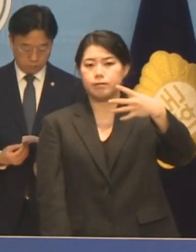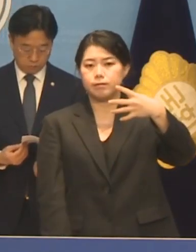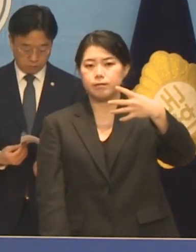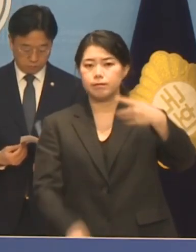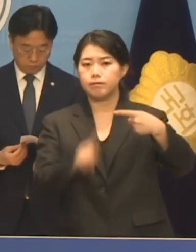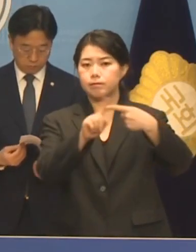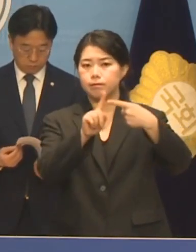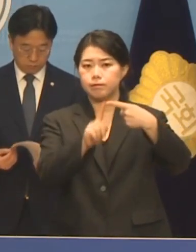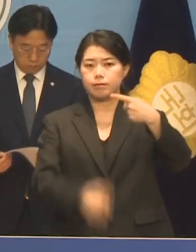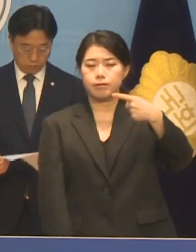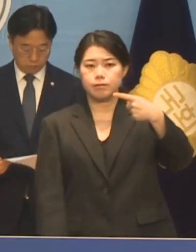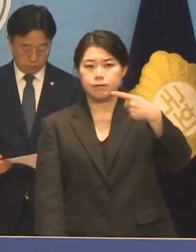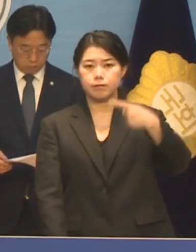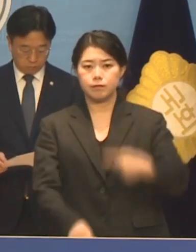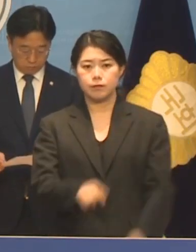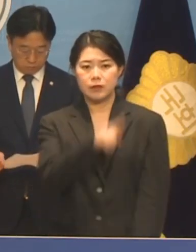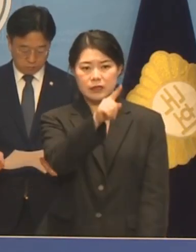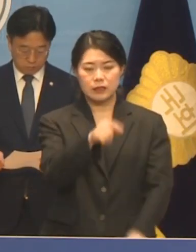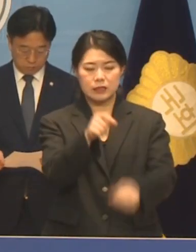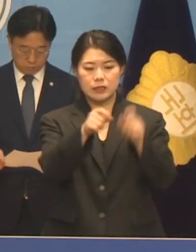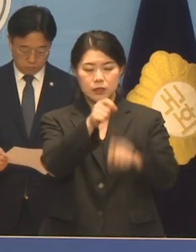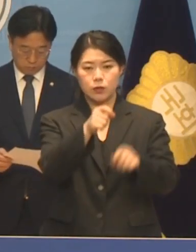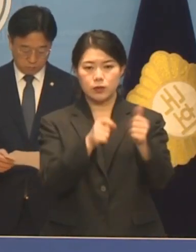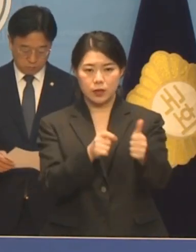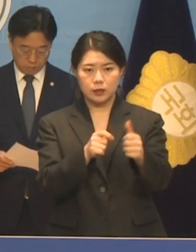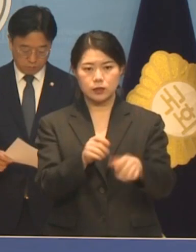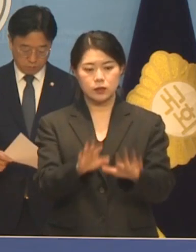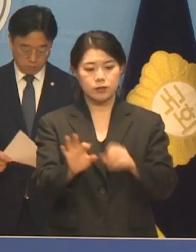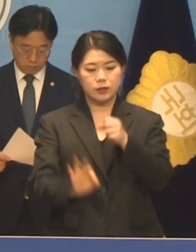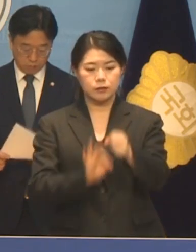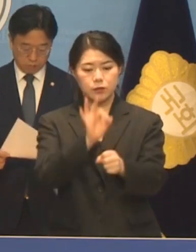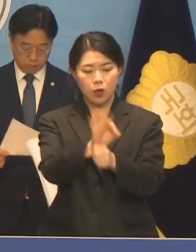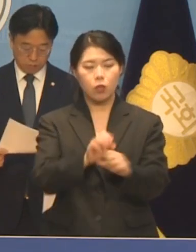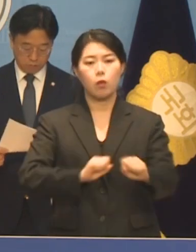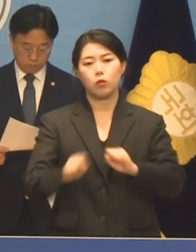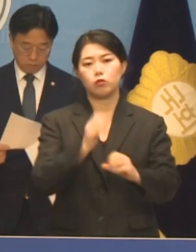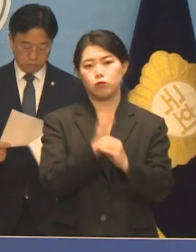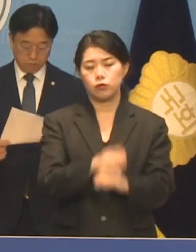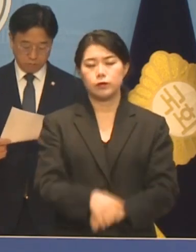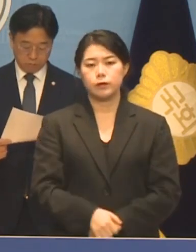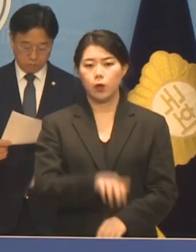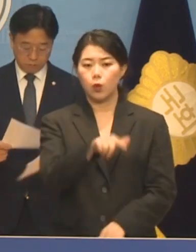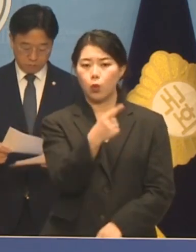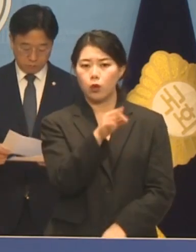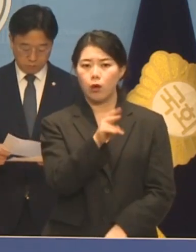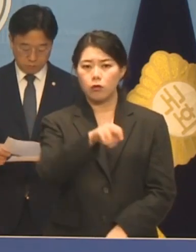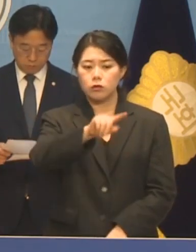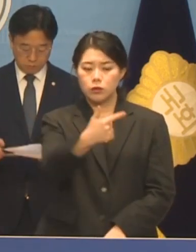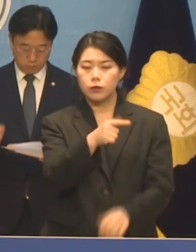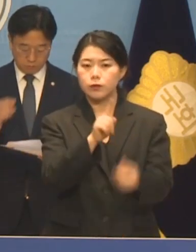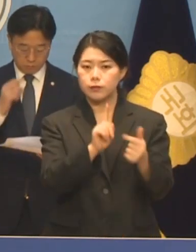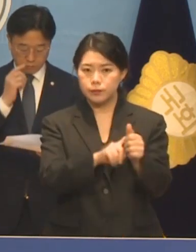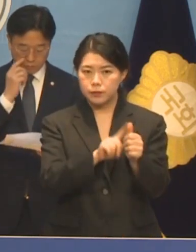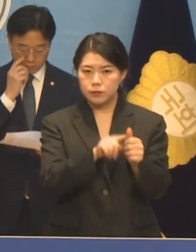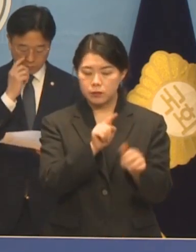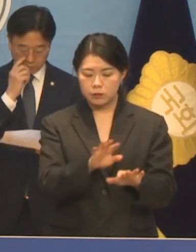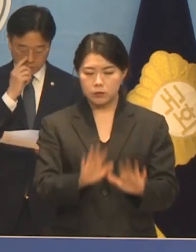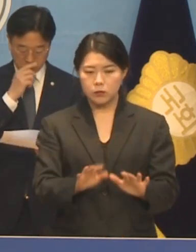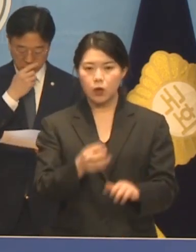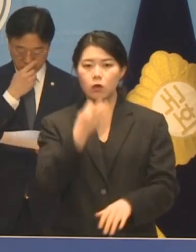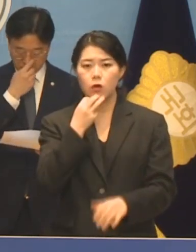첫 번째, 고현선 지회장님 올해로 10년 차 활동가이십니다. 고현선 활동가는 서울시 마포구에